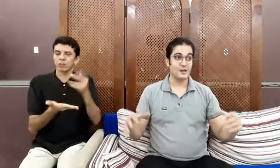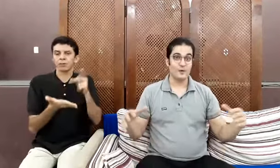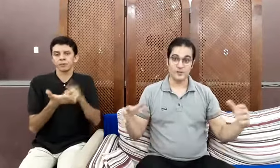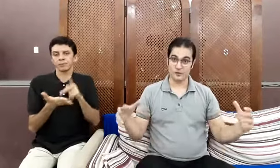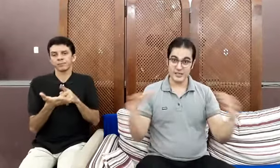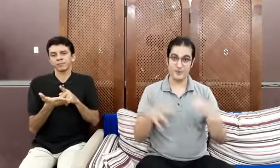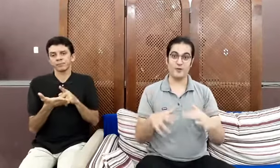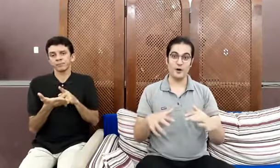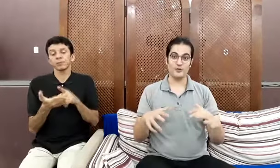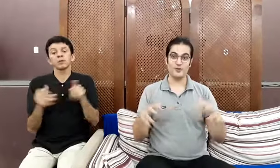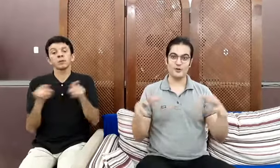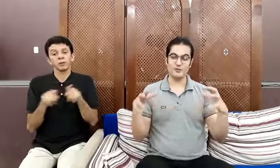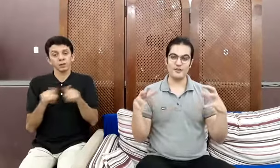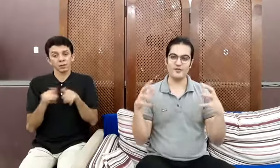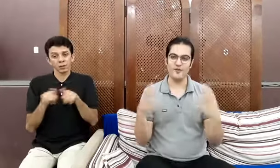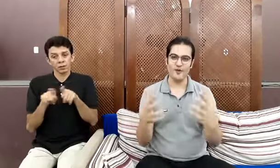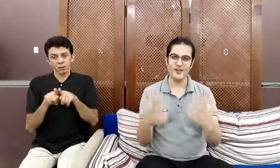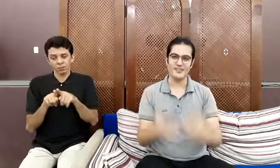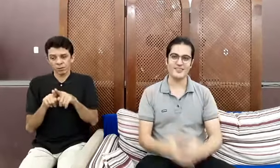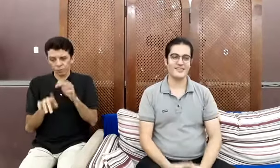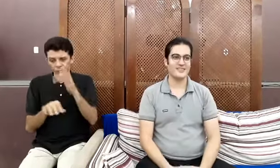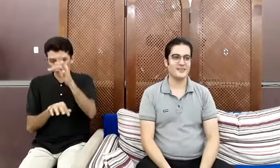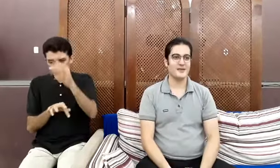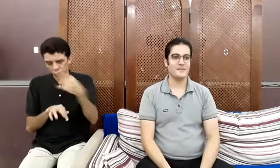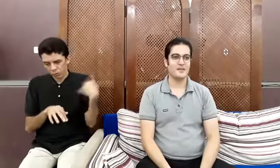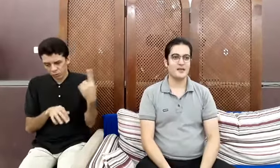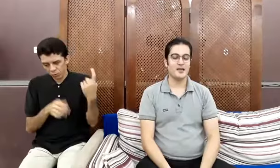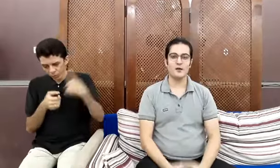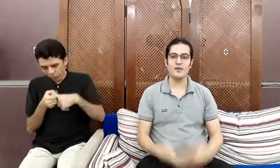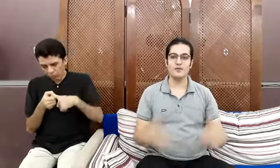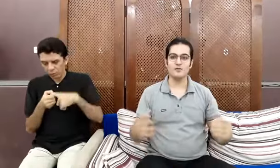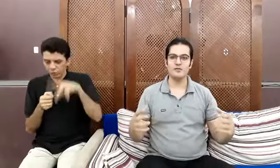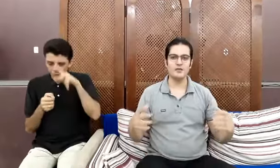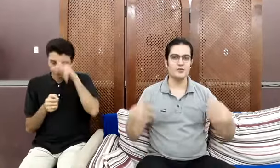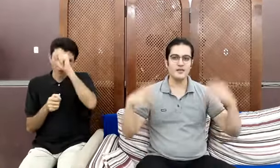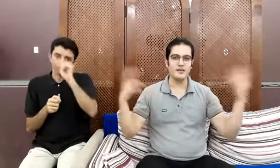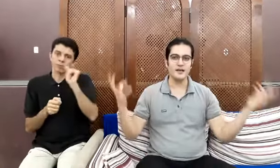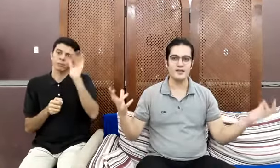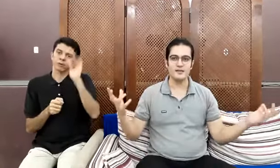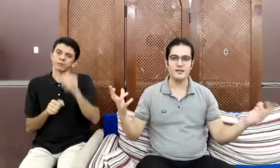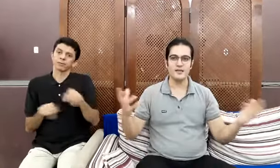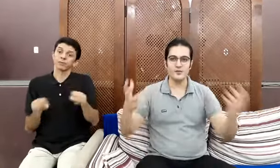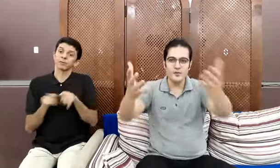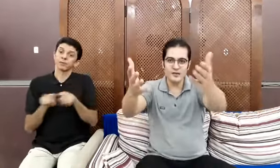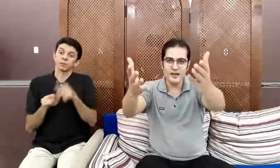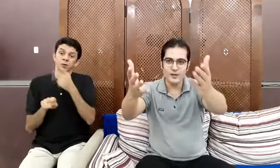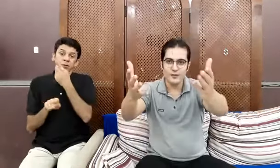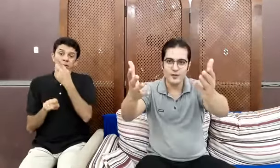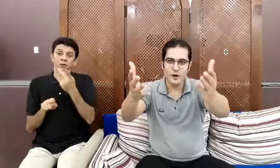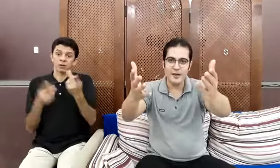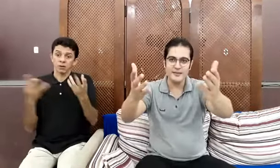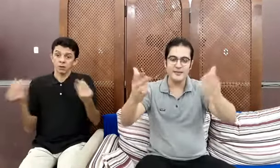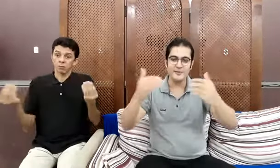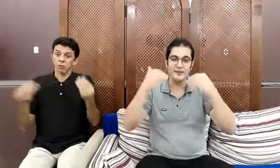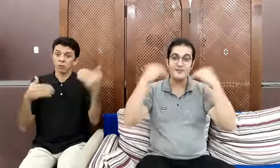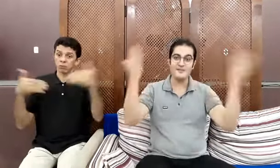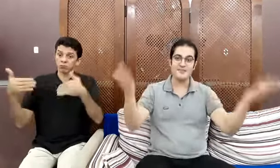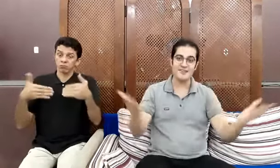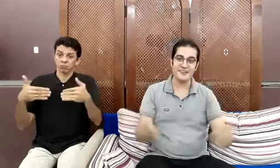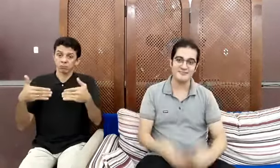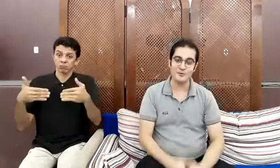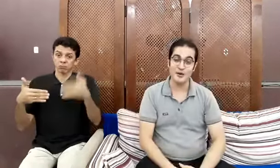E talvez quando a gente volte muito mais forte. E talvez com tantos visitantes que tenham nos visitado virtualmente, que eu nem